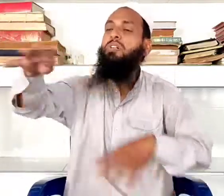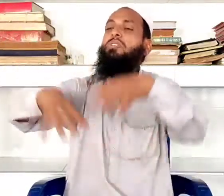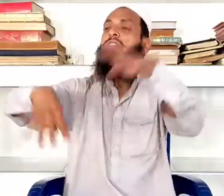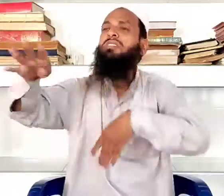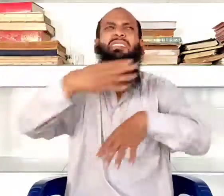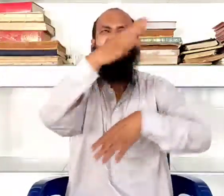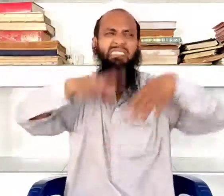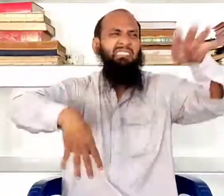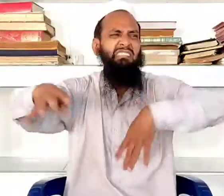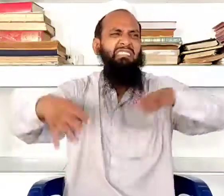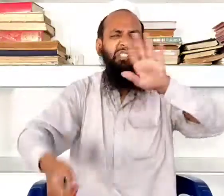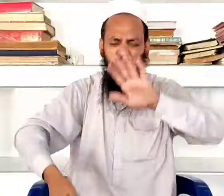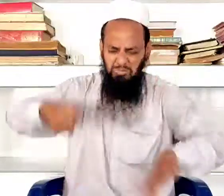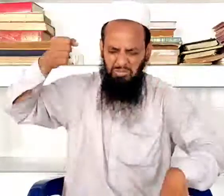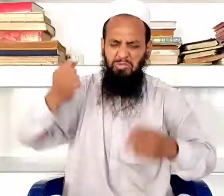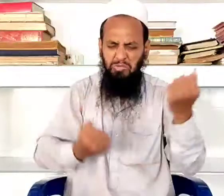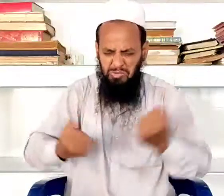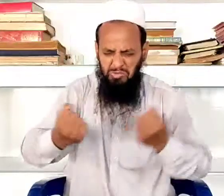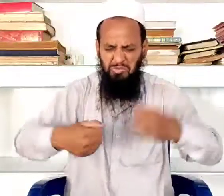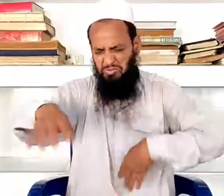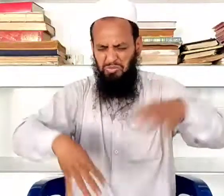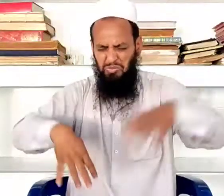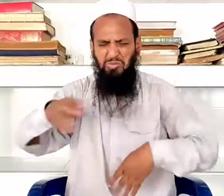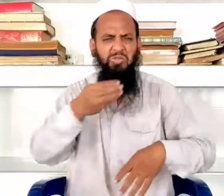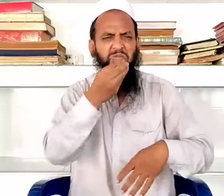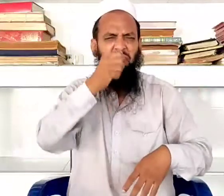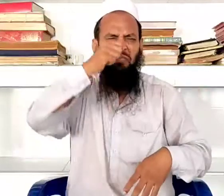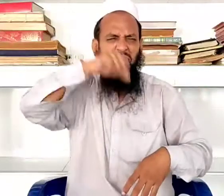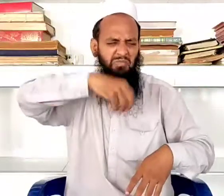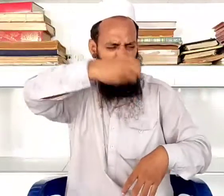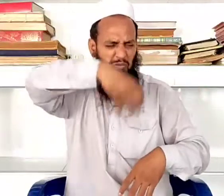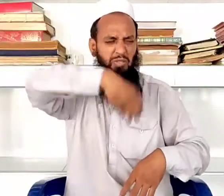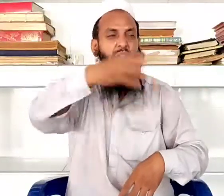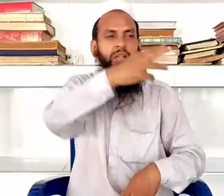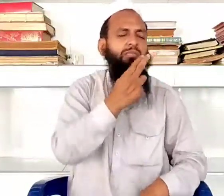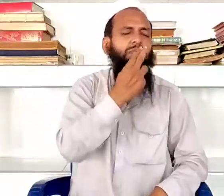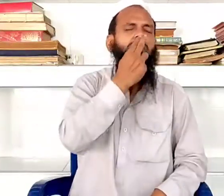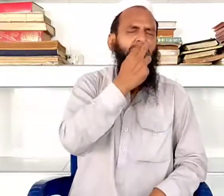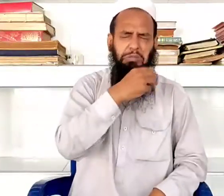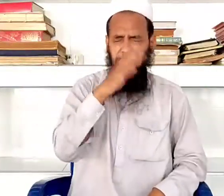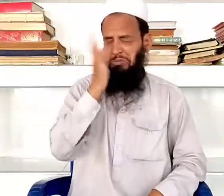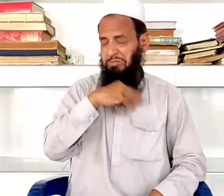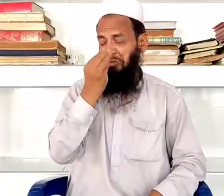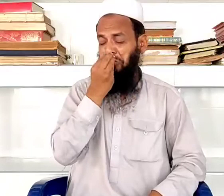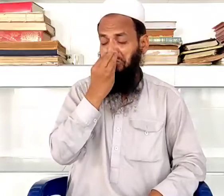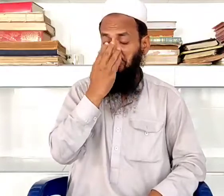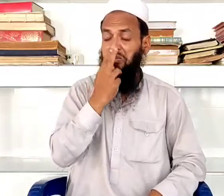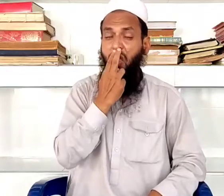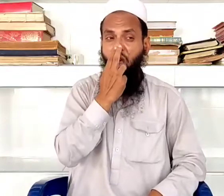گروہ جڑے نے وہ جہنم دا بانر بن جان گے. جہنمی بن جان گے اور کیڑے